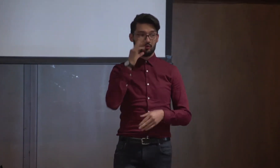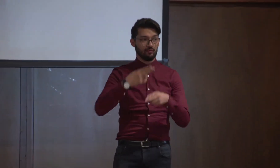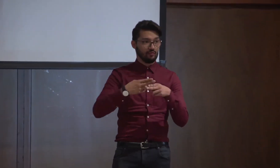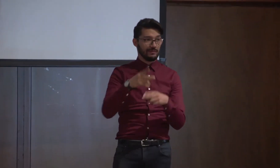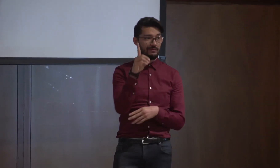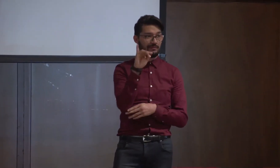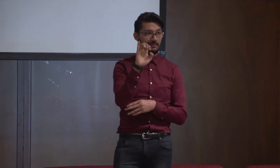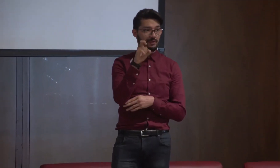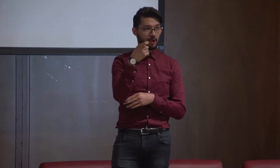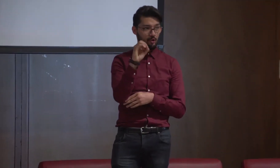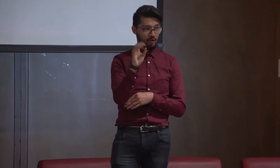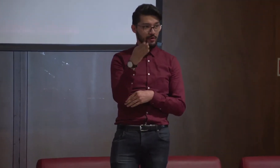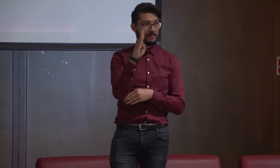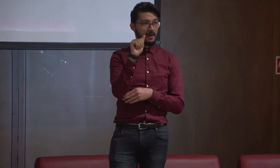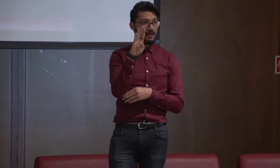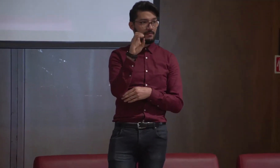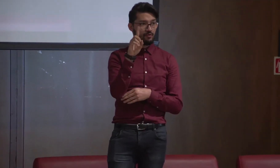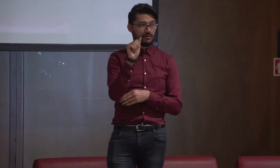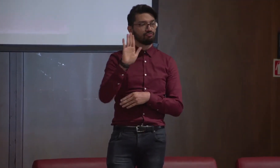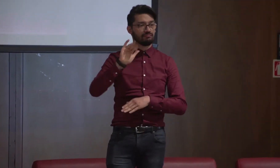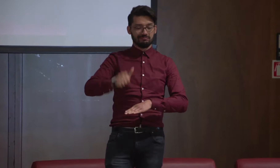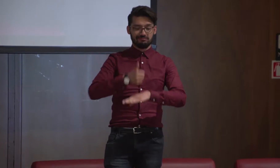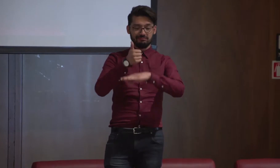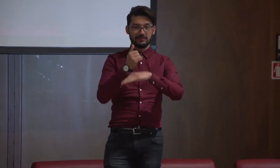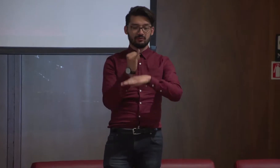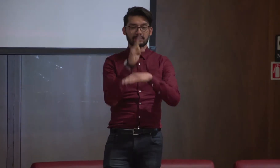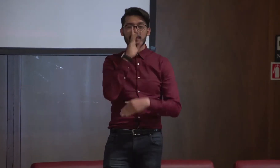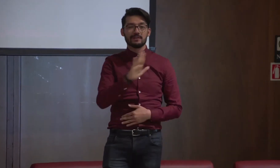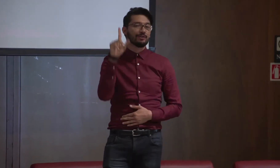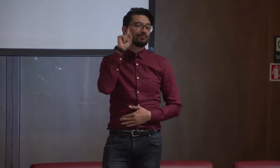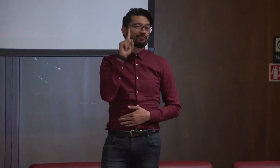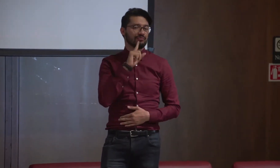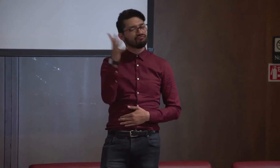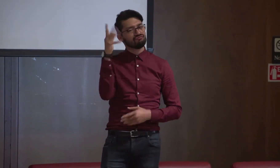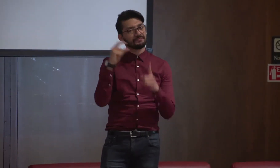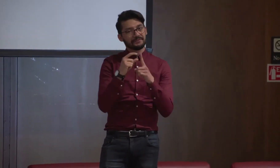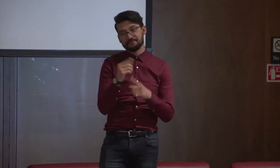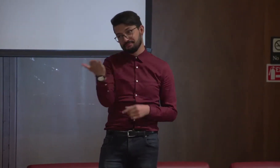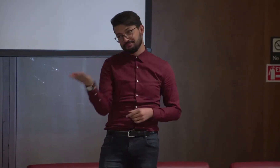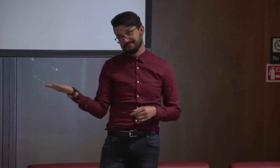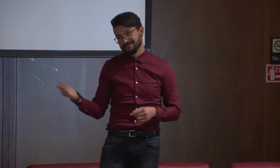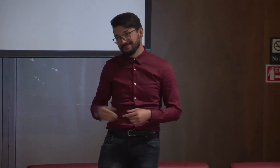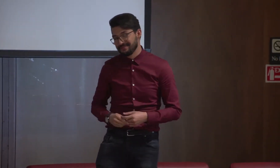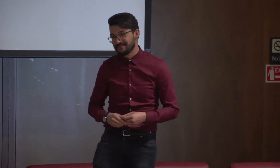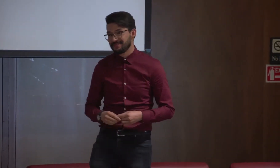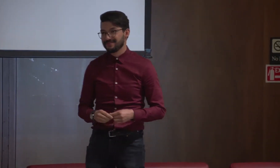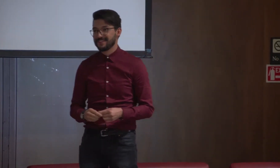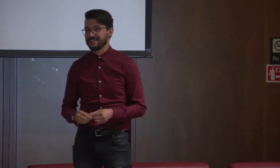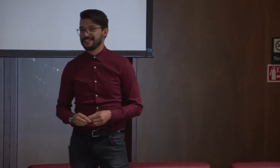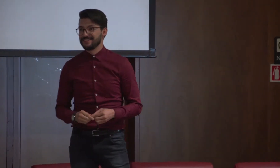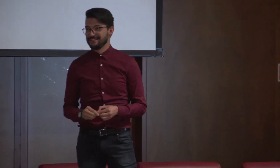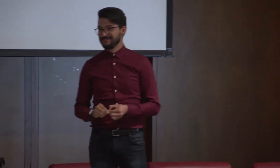Siguiendo con el programa, ahora queremos escuchar al señor Diego Barbosa, director encargado del Instituto Nacional para Sordos, INSOR.